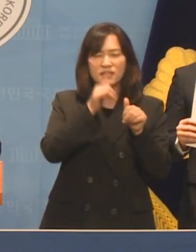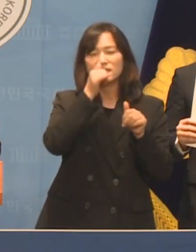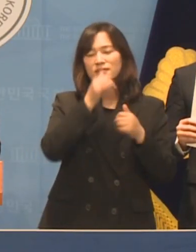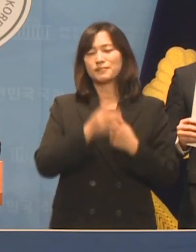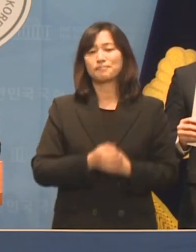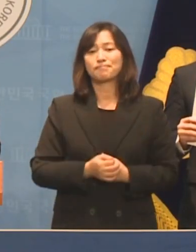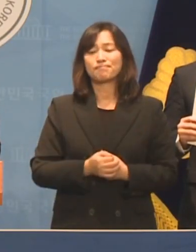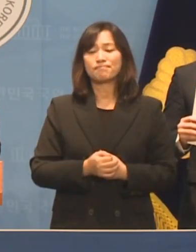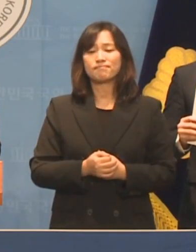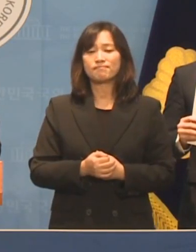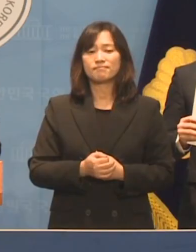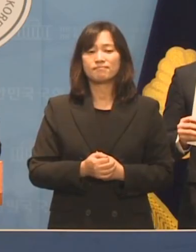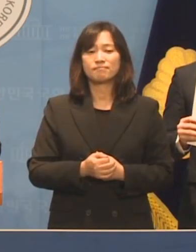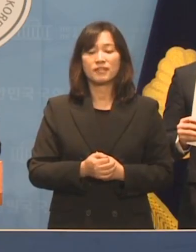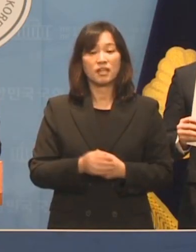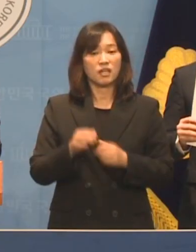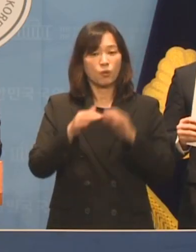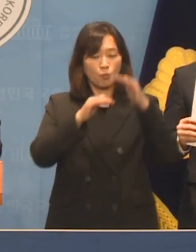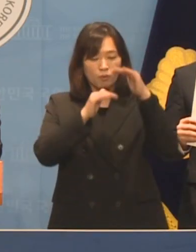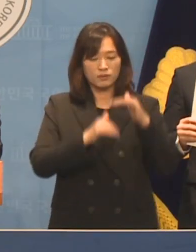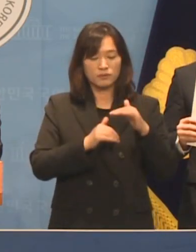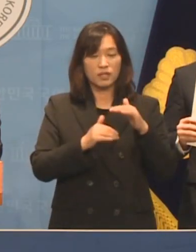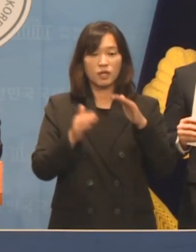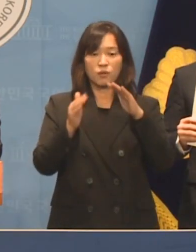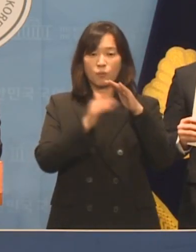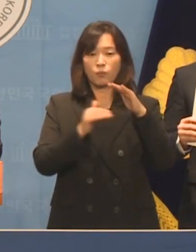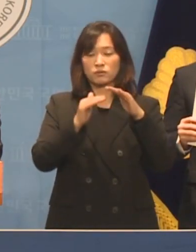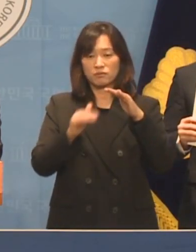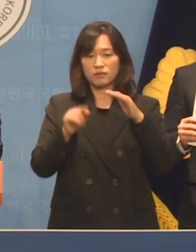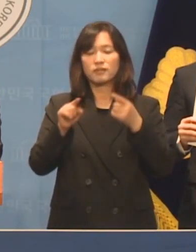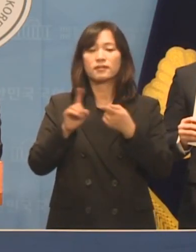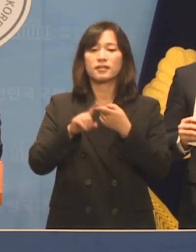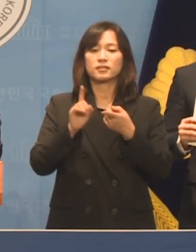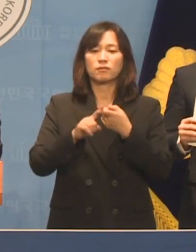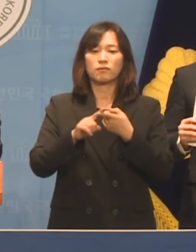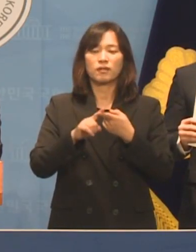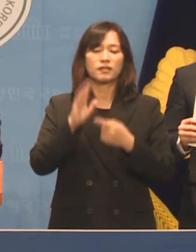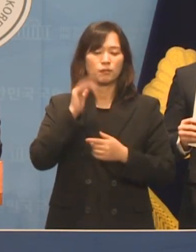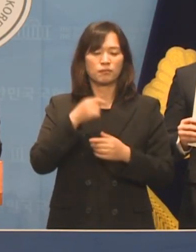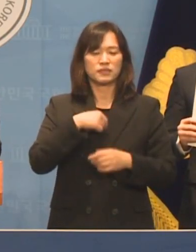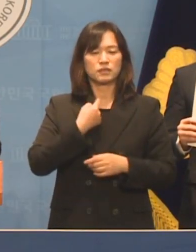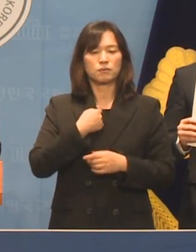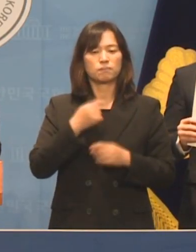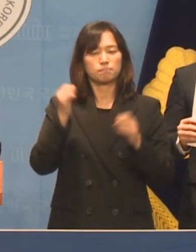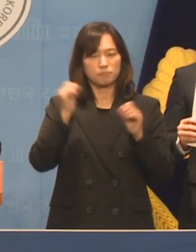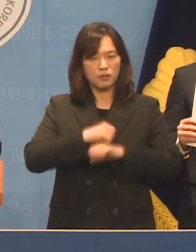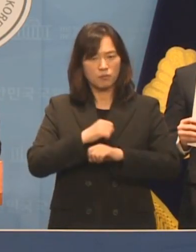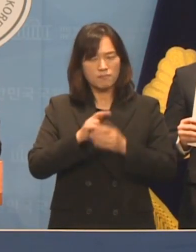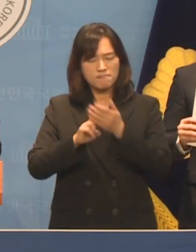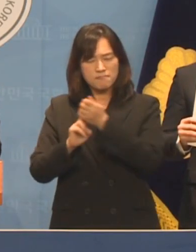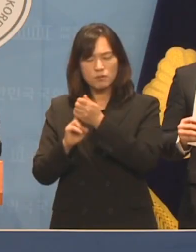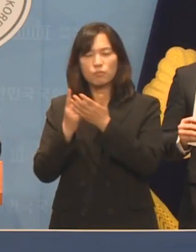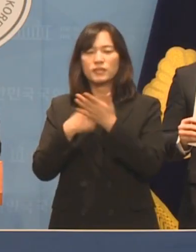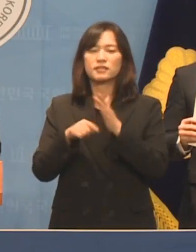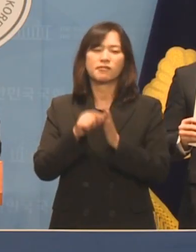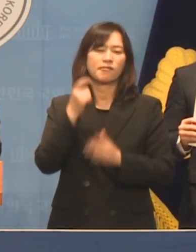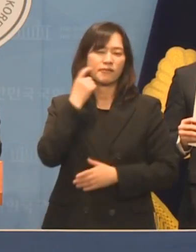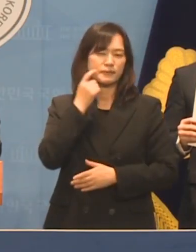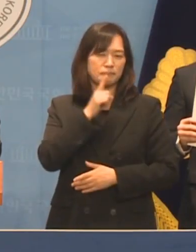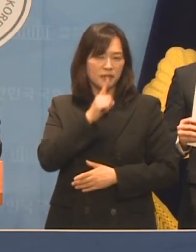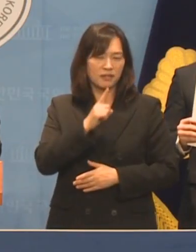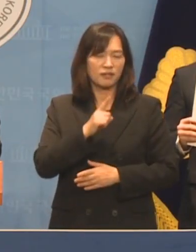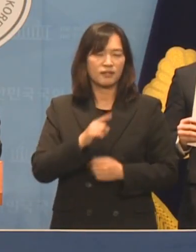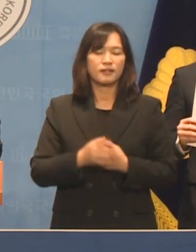농후합니다. 공천 과정의 공정성을 대통령 스스로 무너뜨렸고 그것을 감추기 위해 거짓말까지